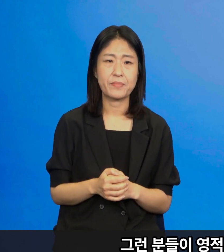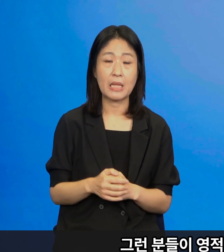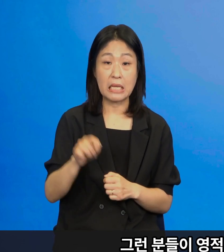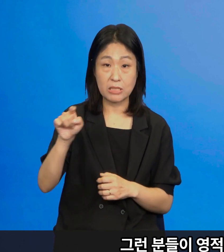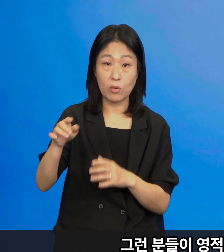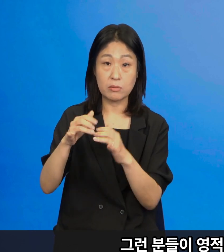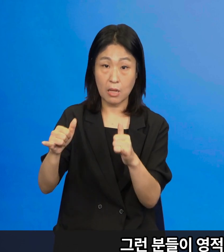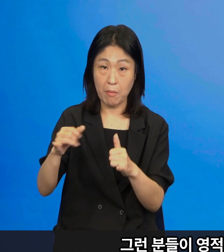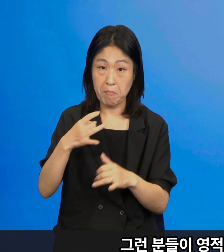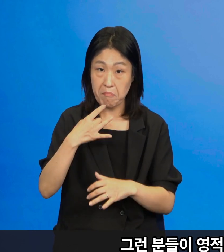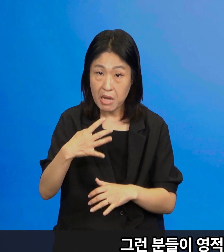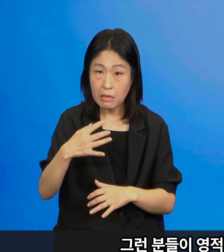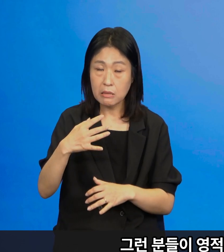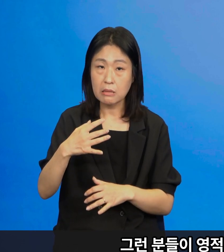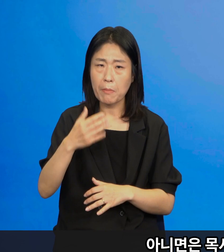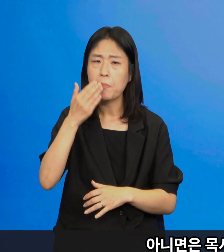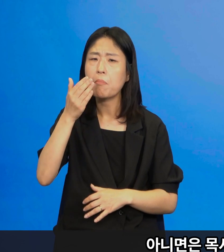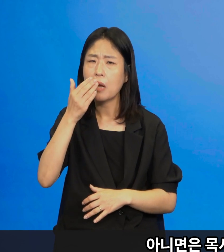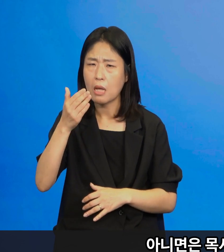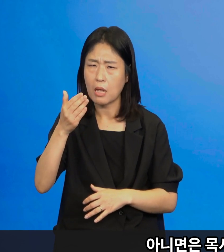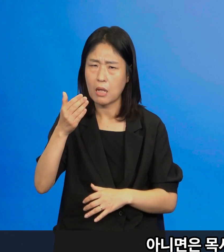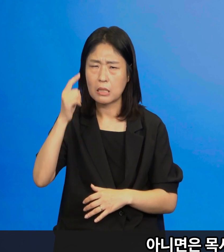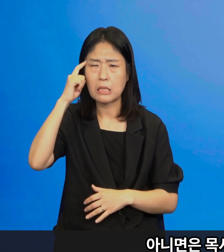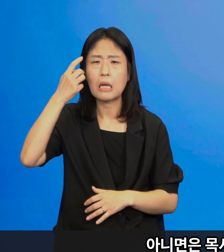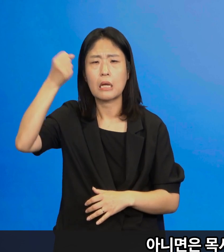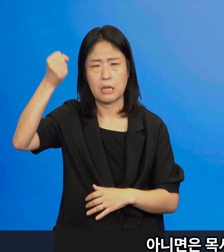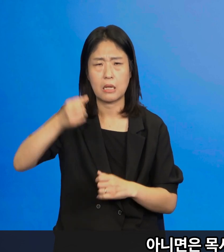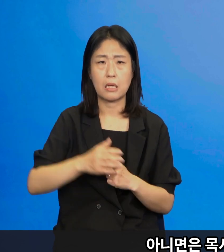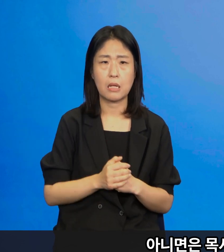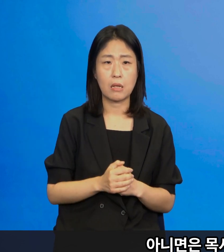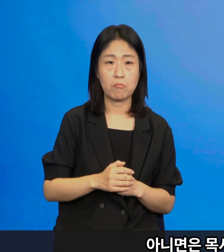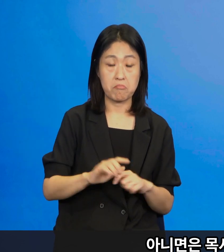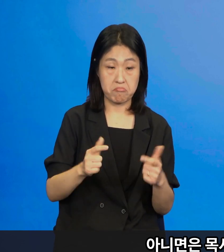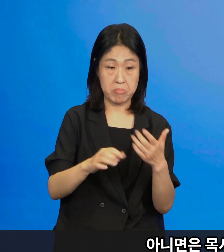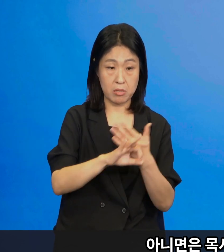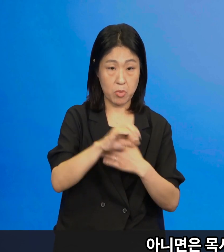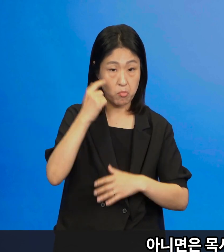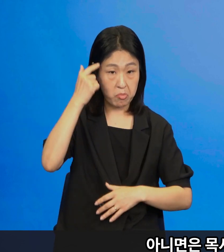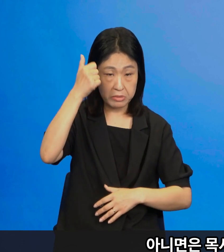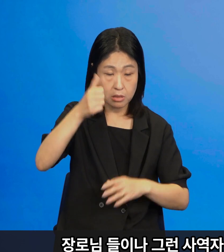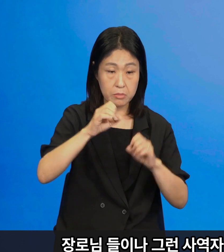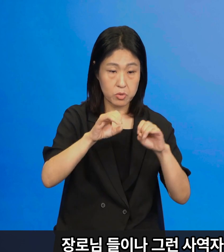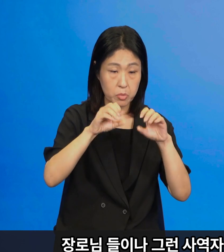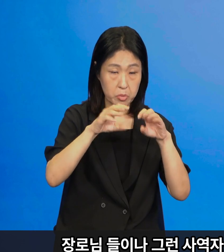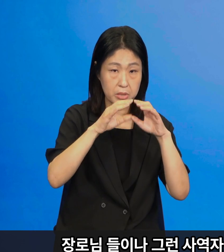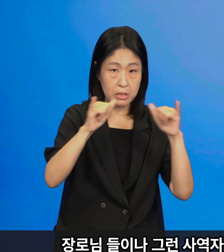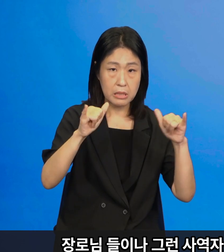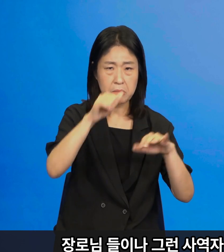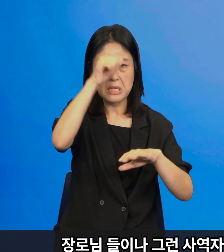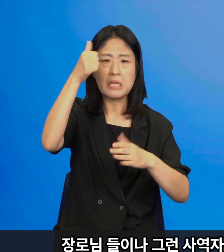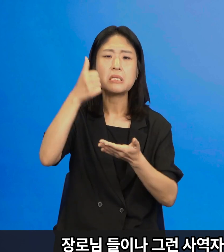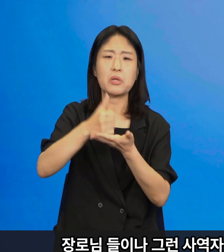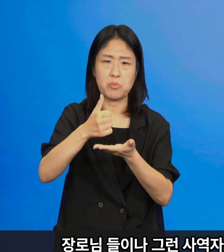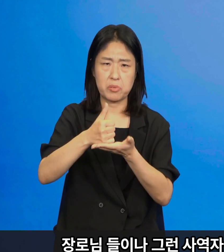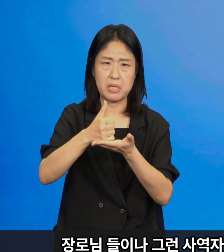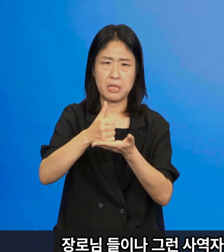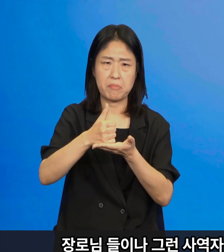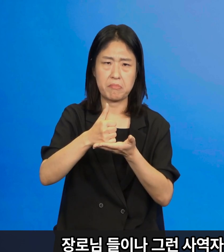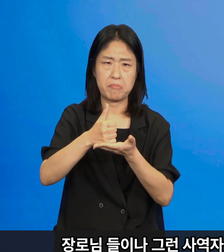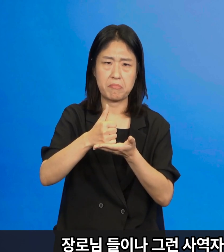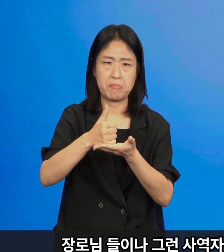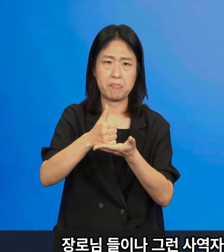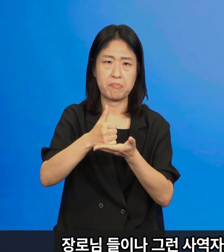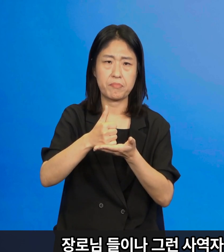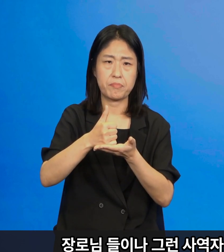분들이 영적 전쟁 한다고 생각해요. 아니면은 목사님들이나 전도사님들, 장로님들이나 그런